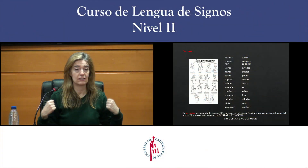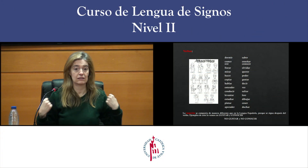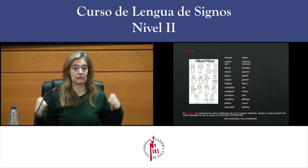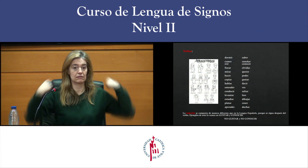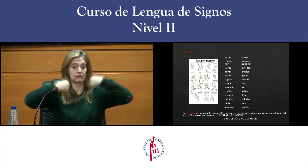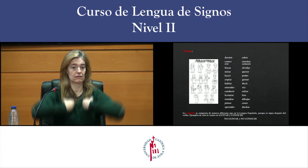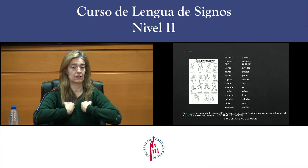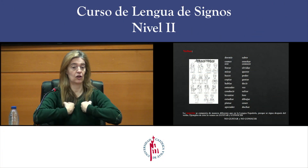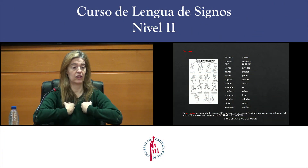Cazadora